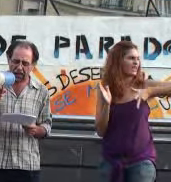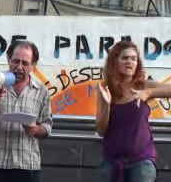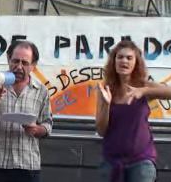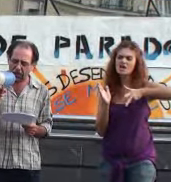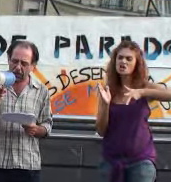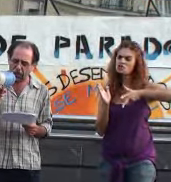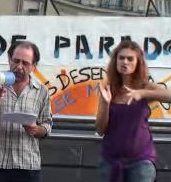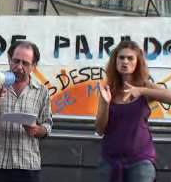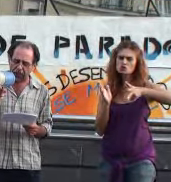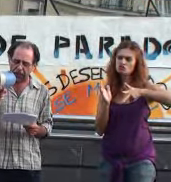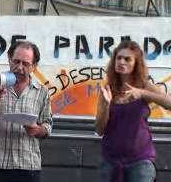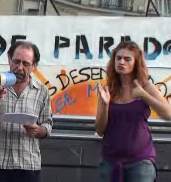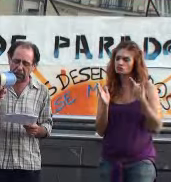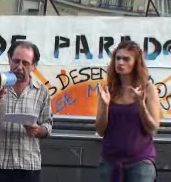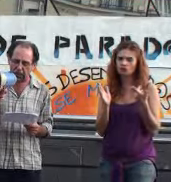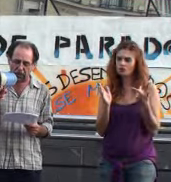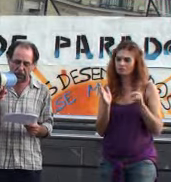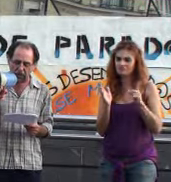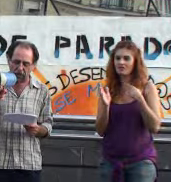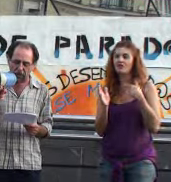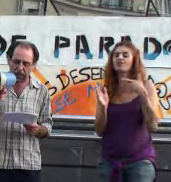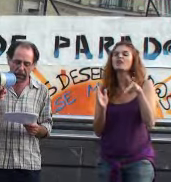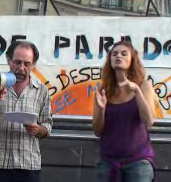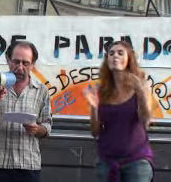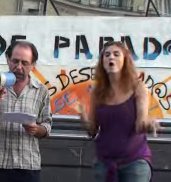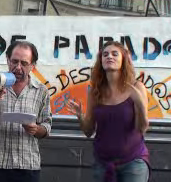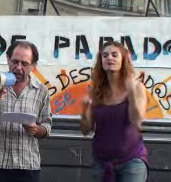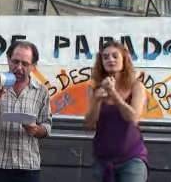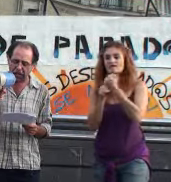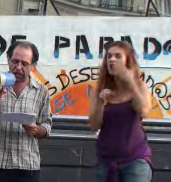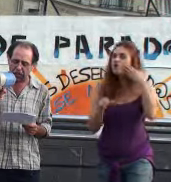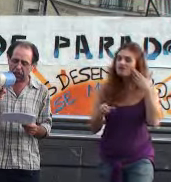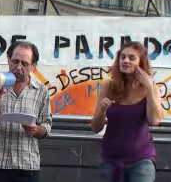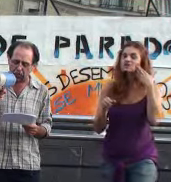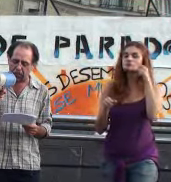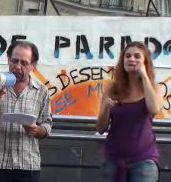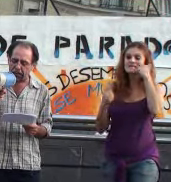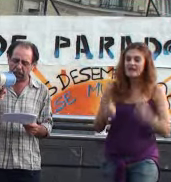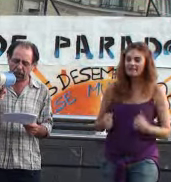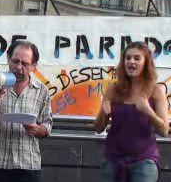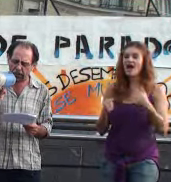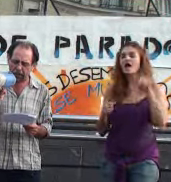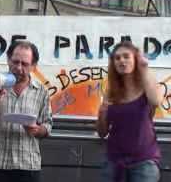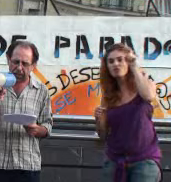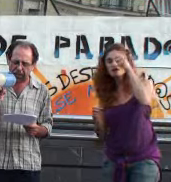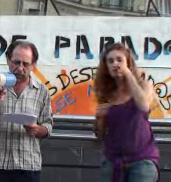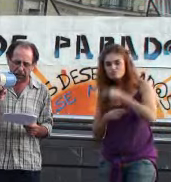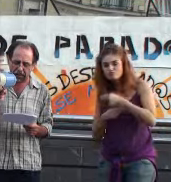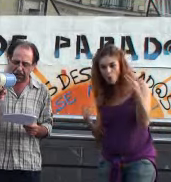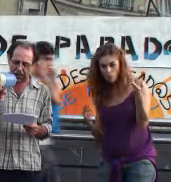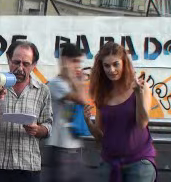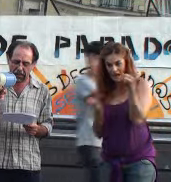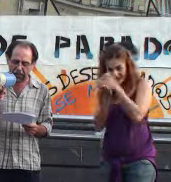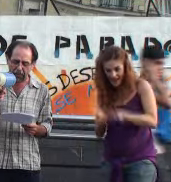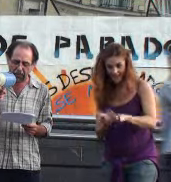inalienables a una justa fiscalidad, a un trabajo digno, a una sanidad y a una enseñanza públicas universales y